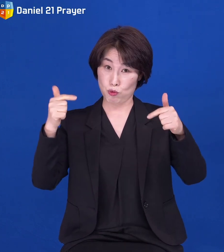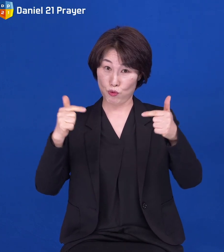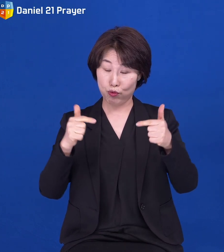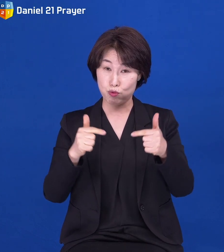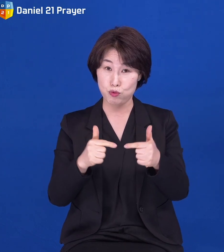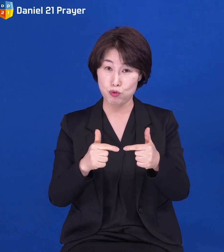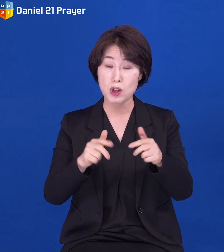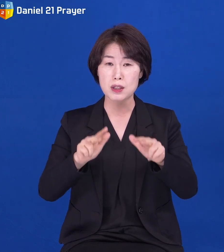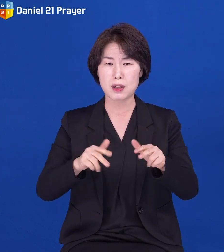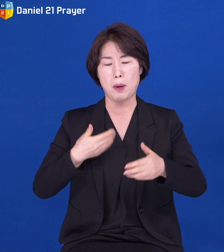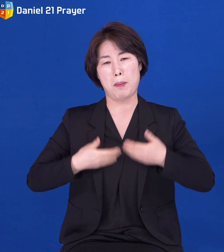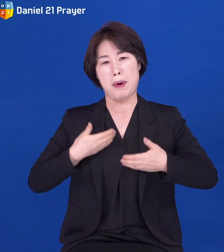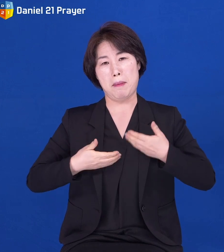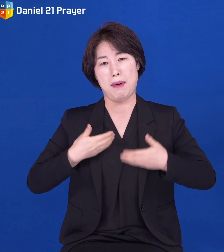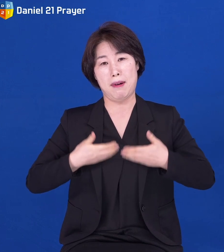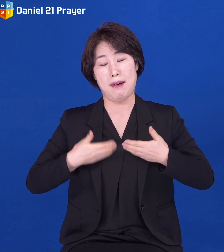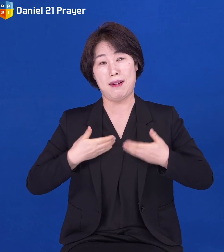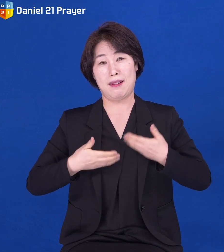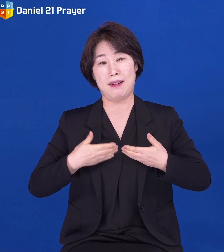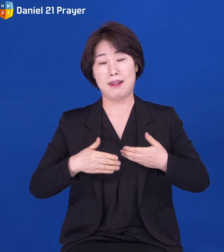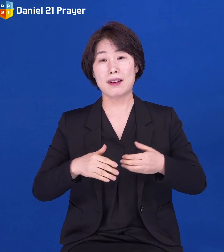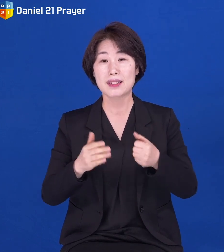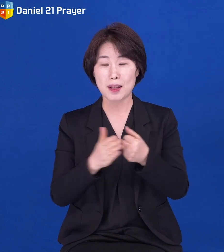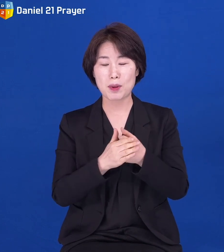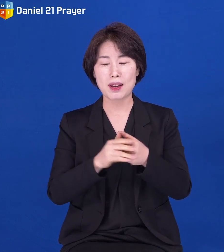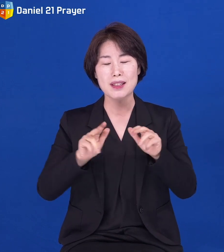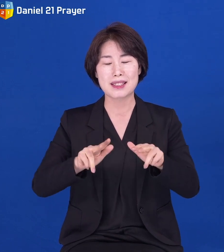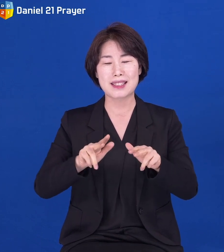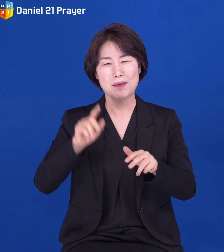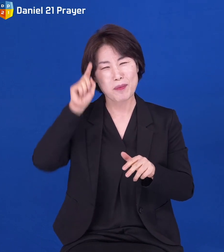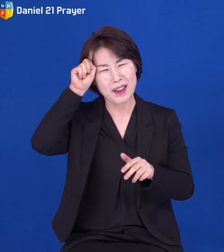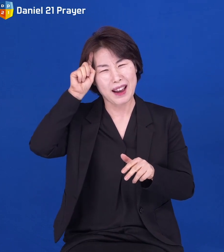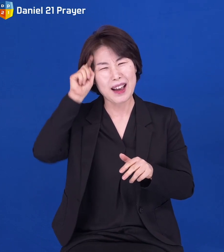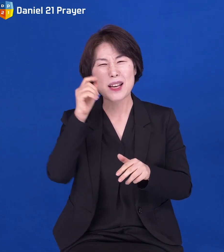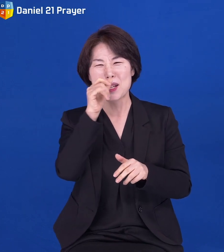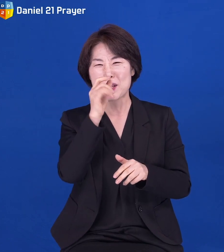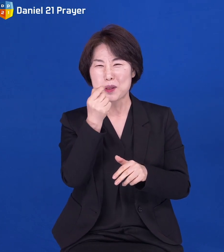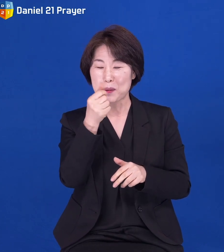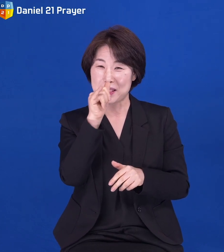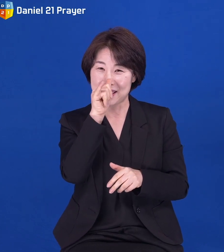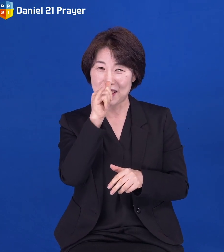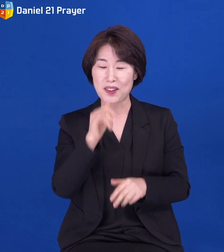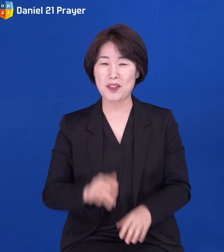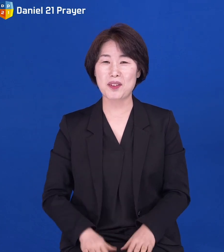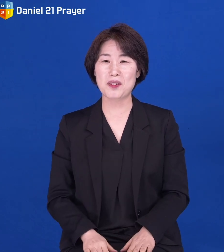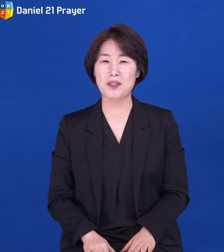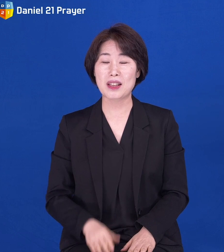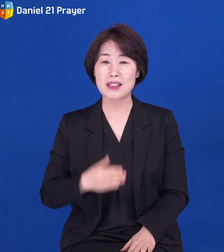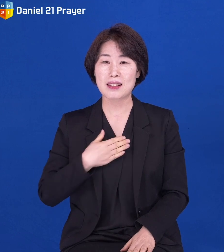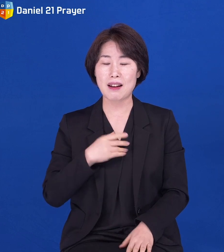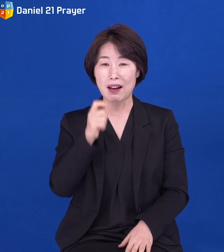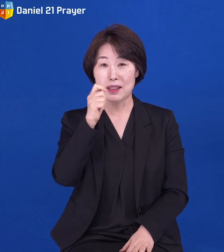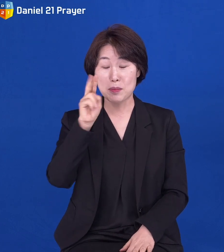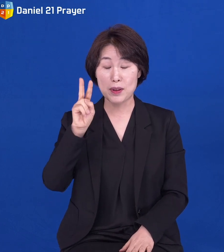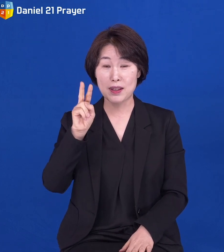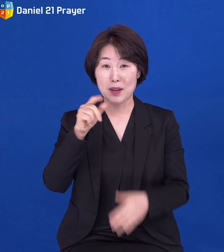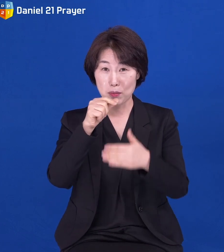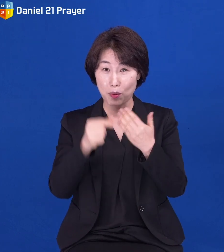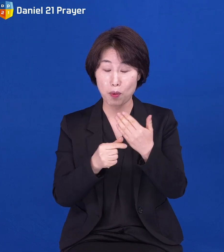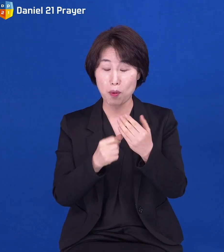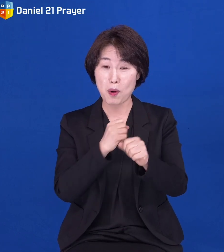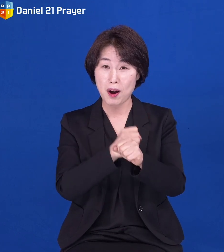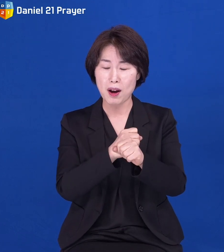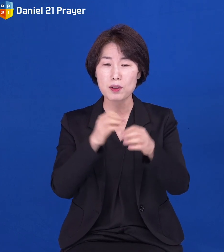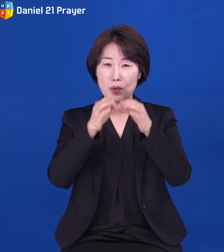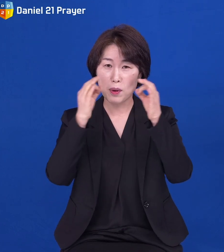되게 바빠요. 그래서 바쁘니까 조금 더 심해졌는데 왔다 갔다 하는데, 제가 편스토랑을 이 아이를, 저는